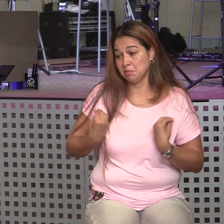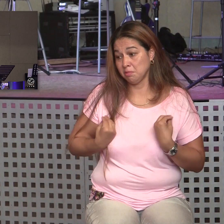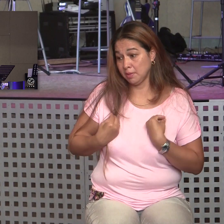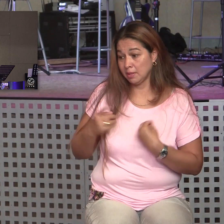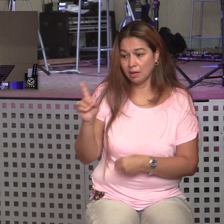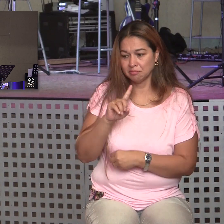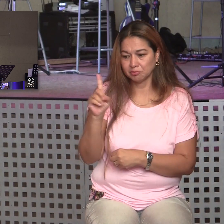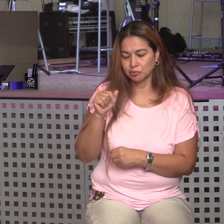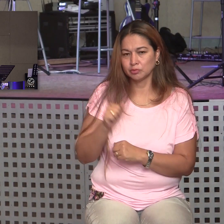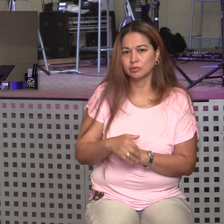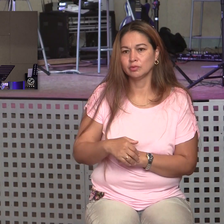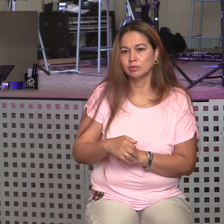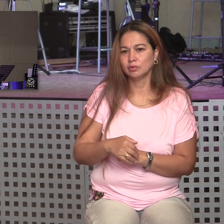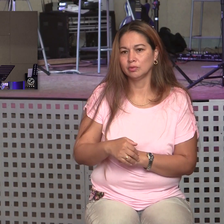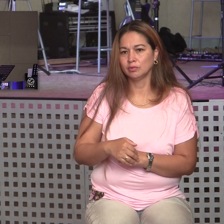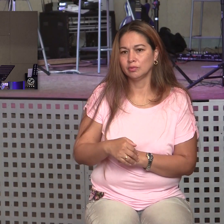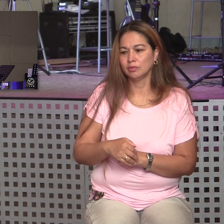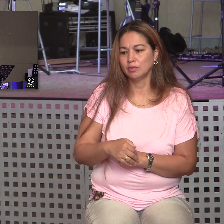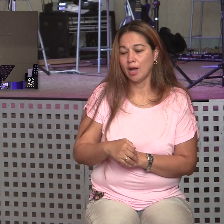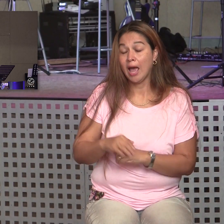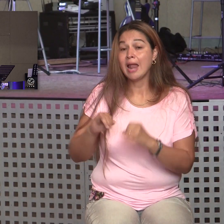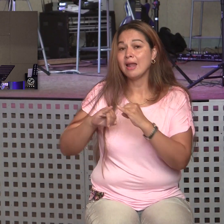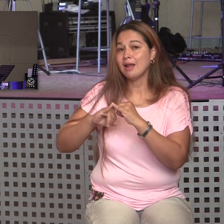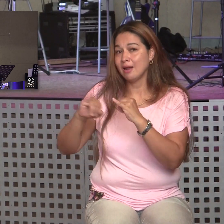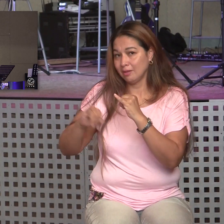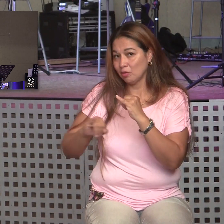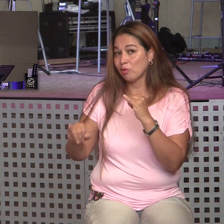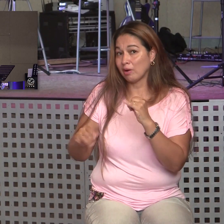bajo su control.